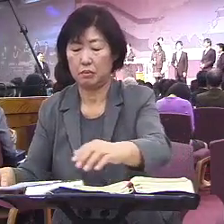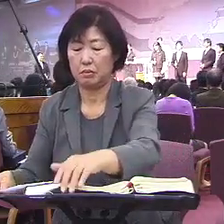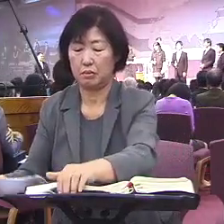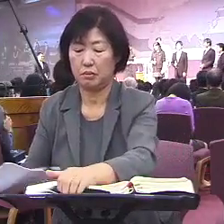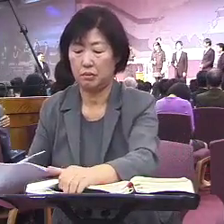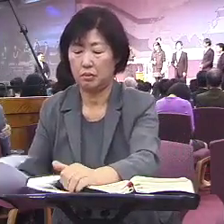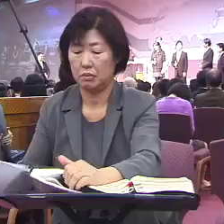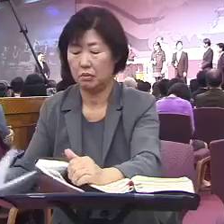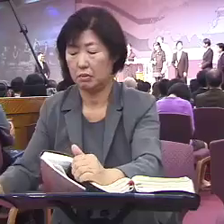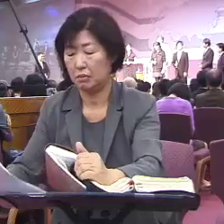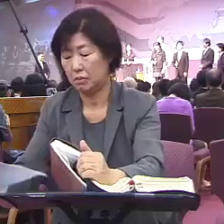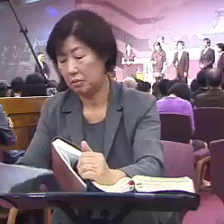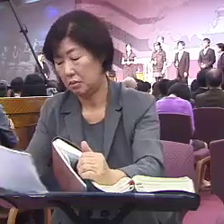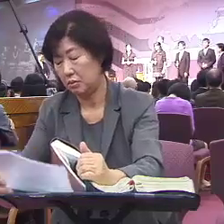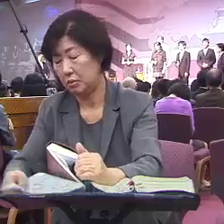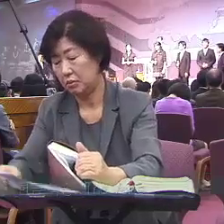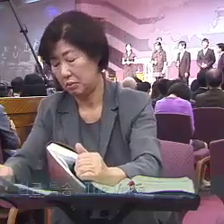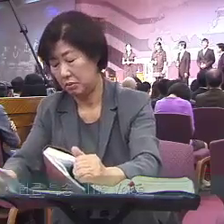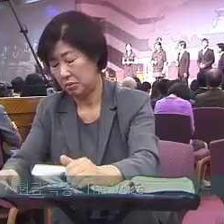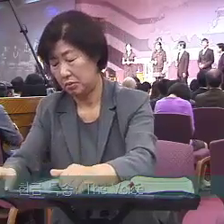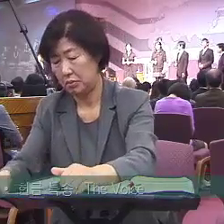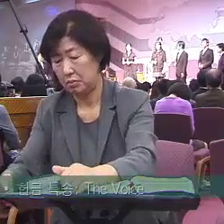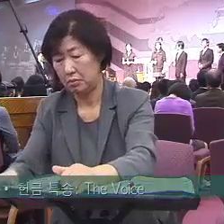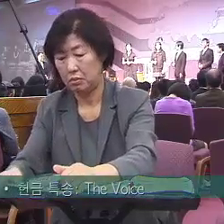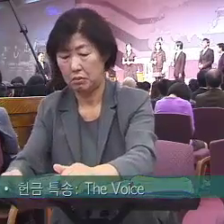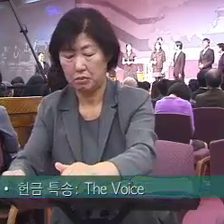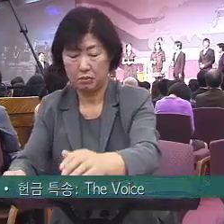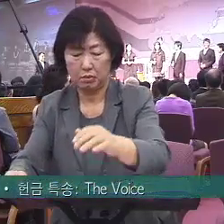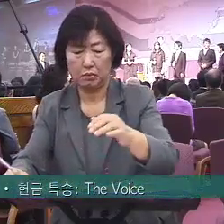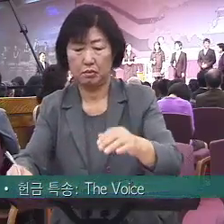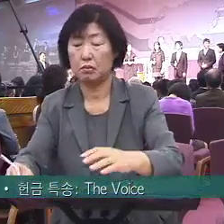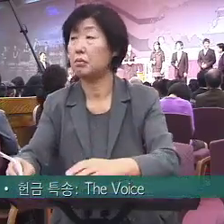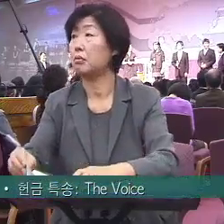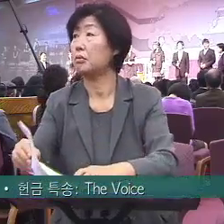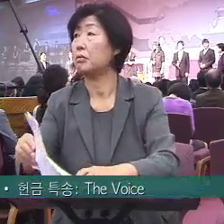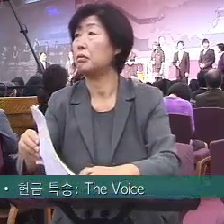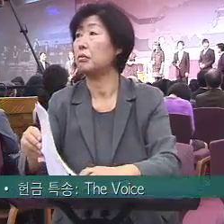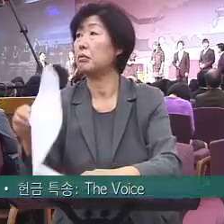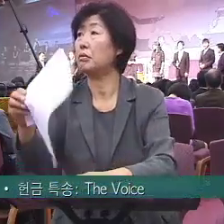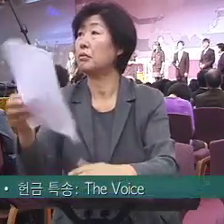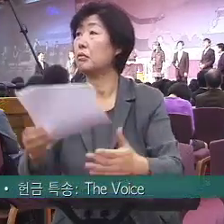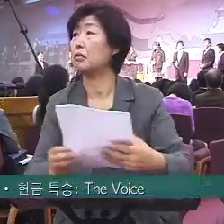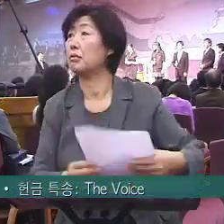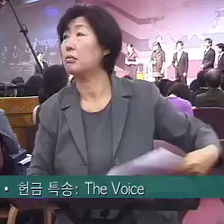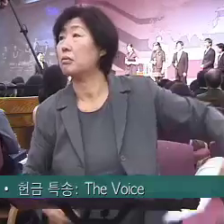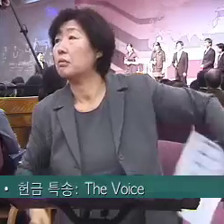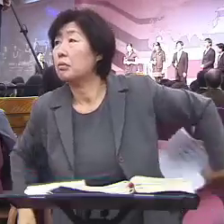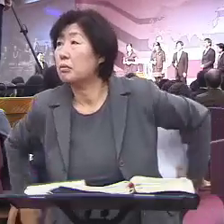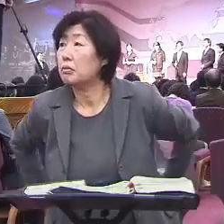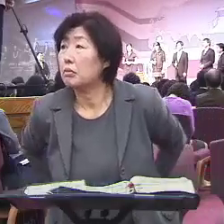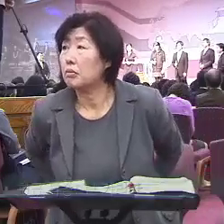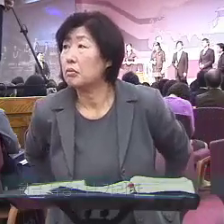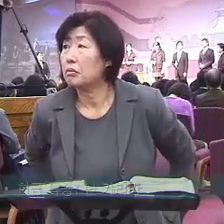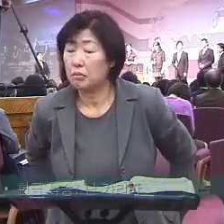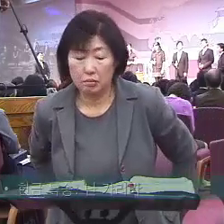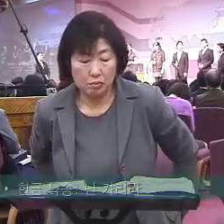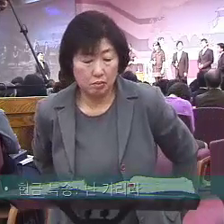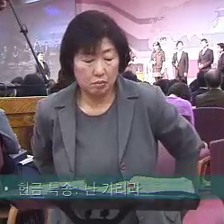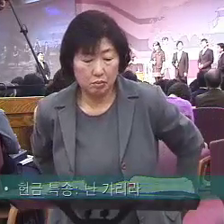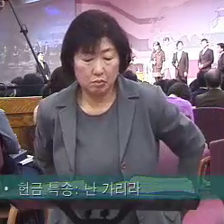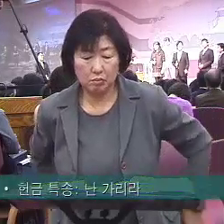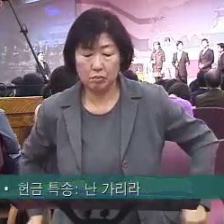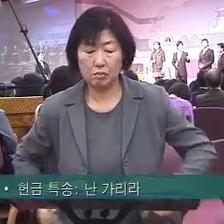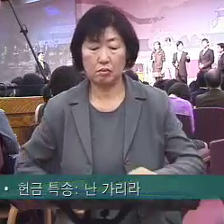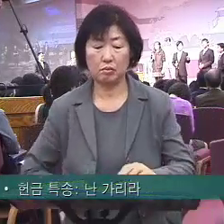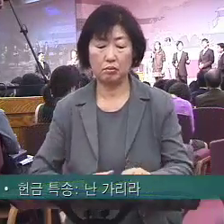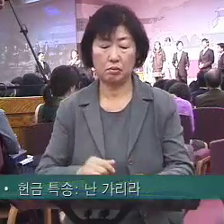The Voice라는 우리 청년 칭찬단 나는 가리라 라는 제목으로 하나님께 찬양